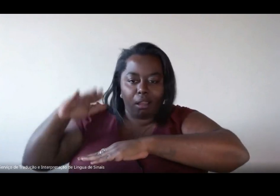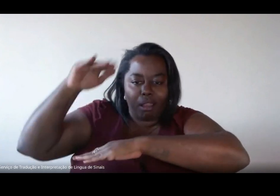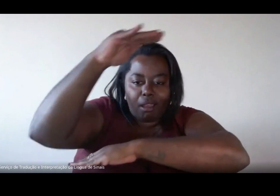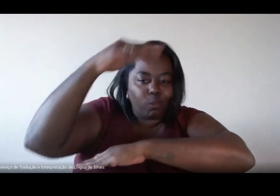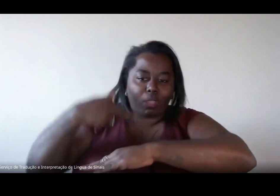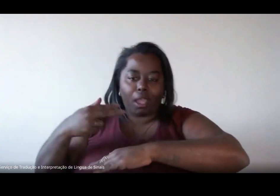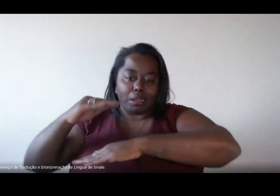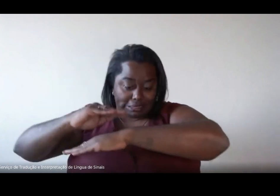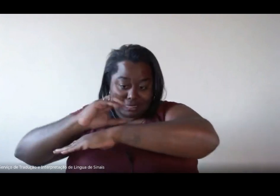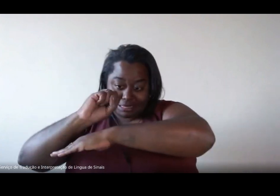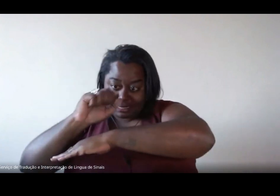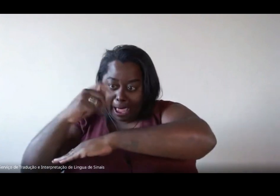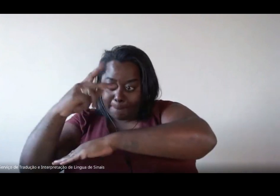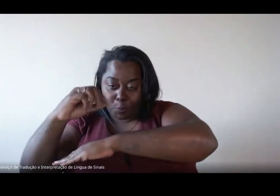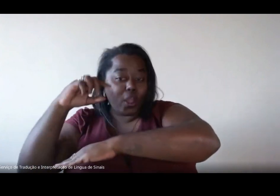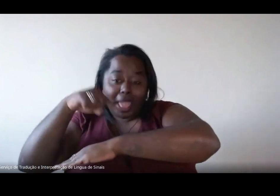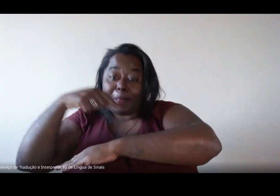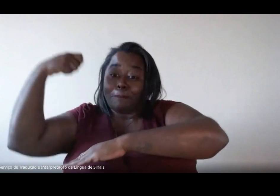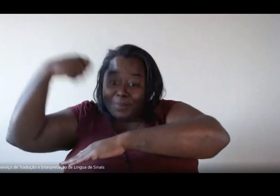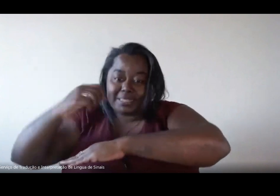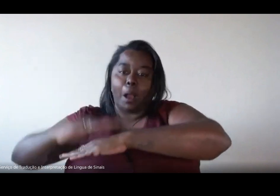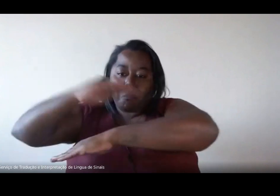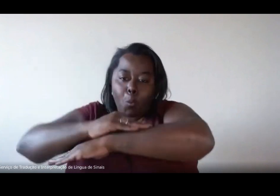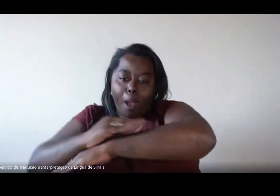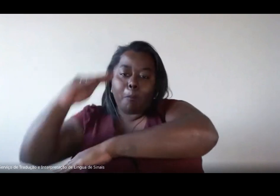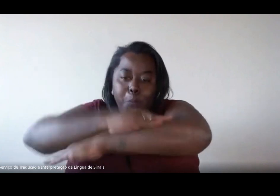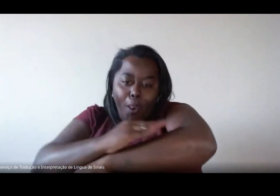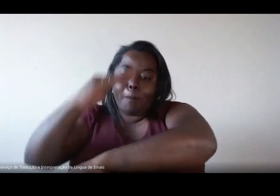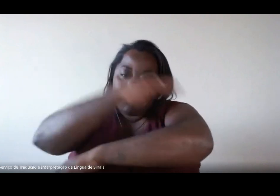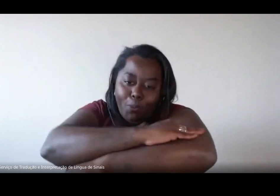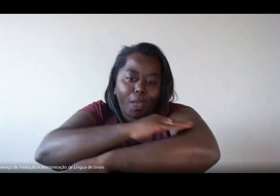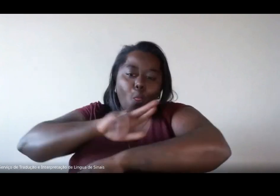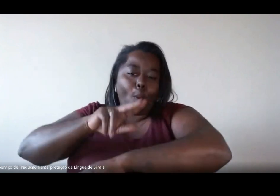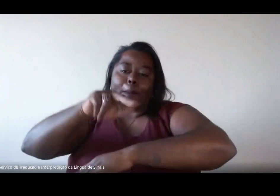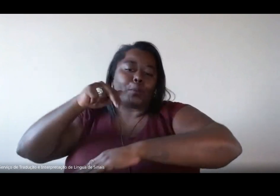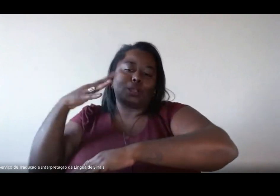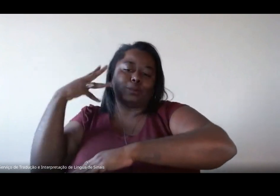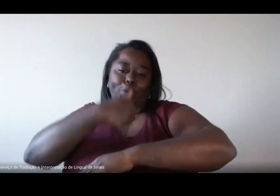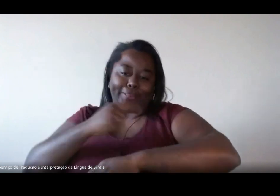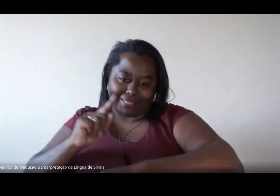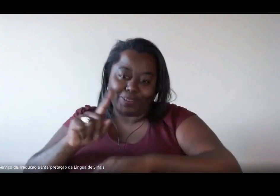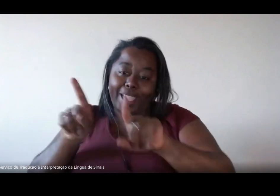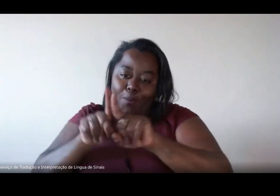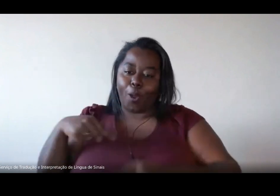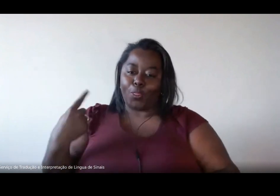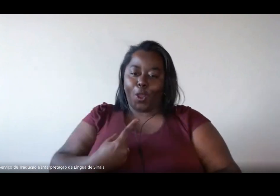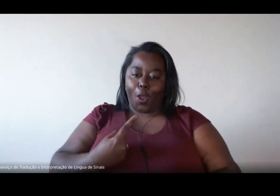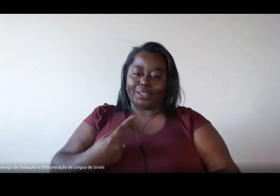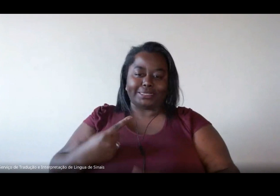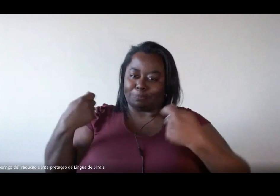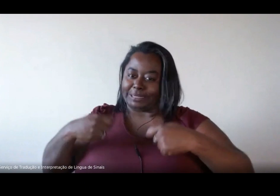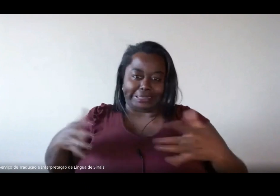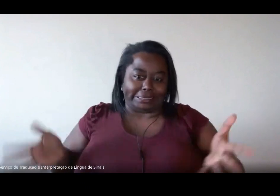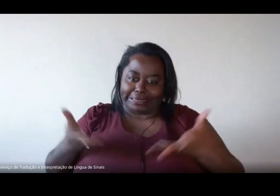Tentando fazer alguma coisa aí para mudar esse estado de coisas horroroso que aí está, né?